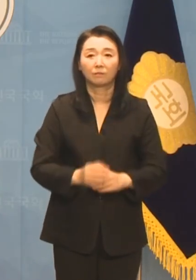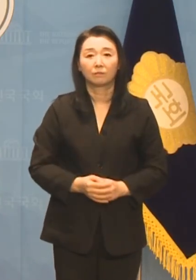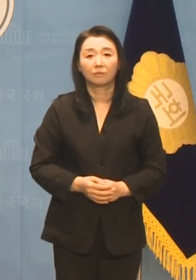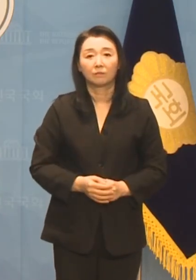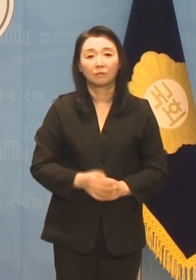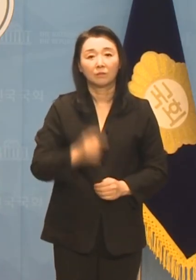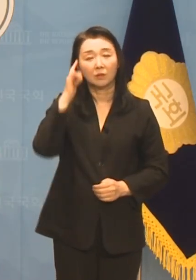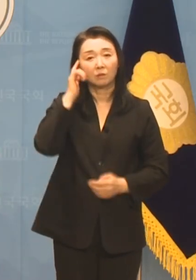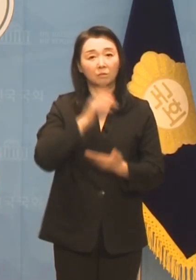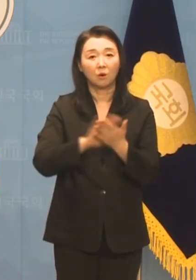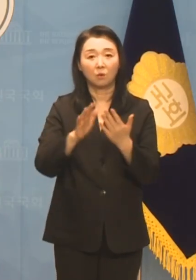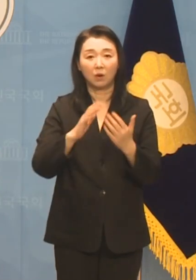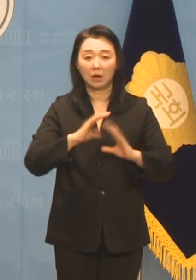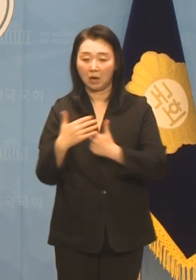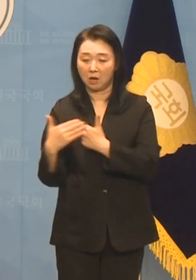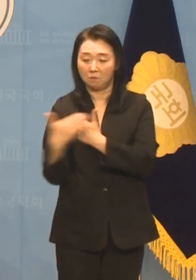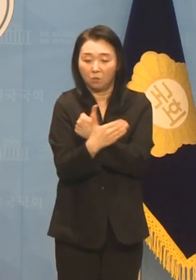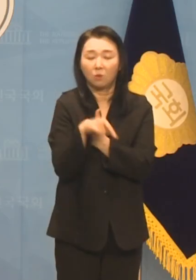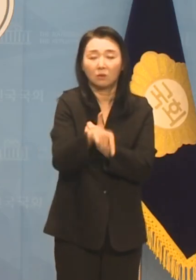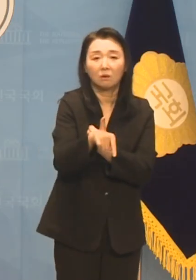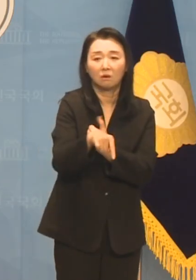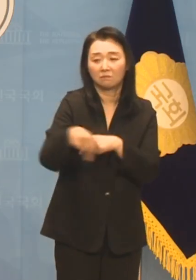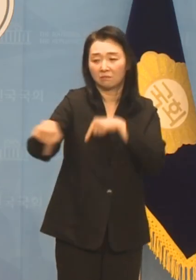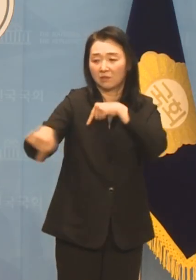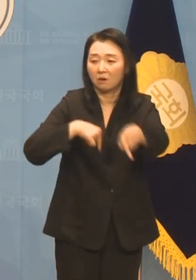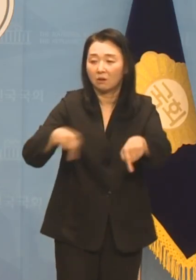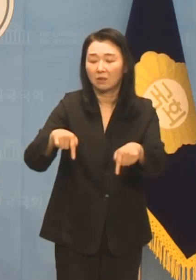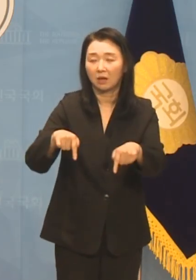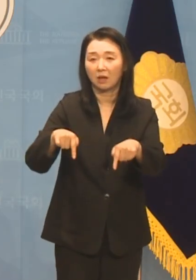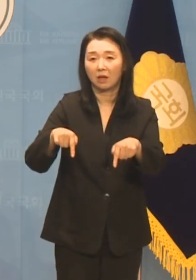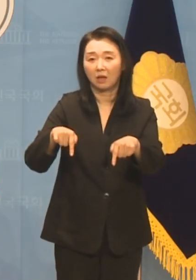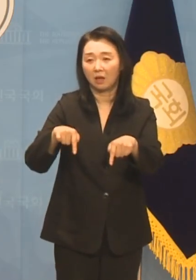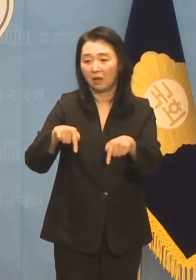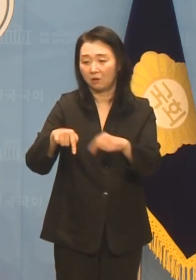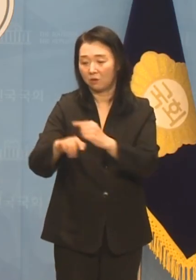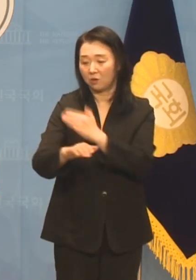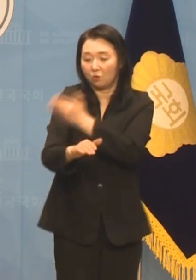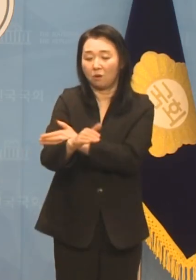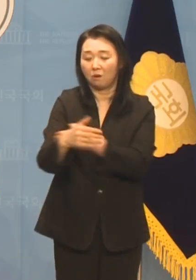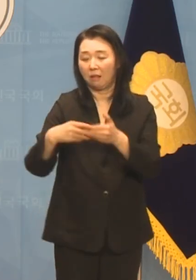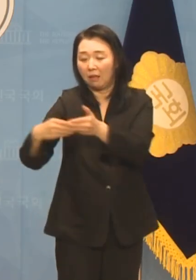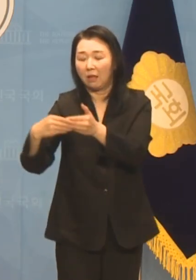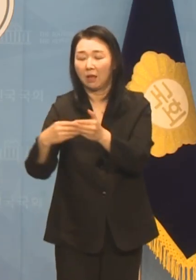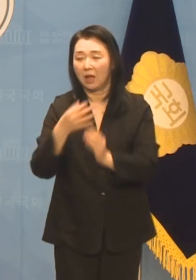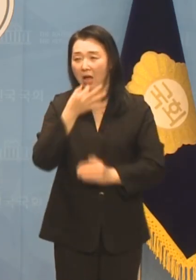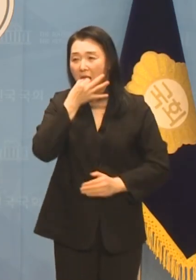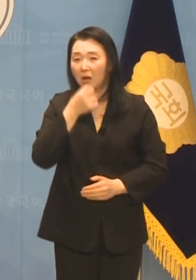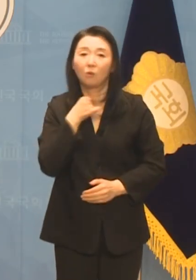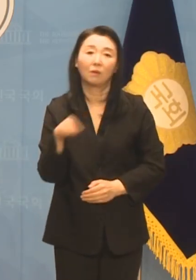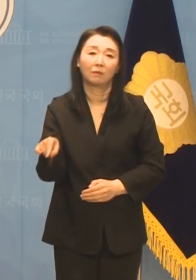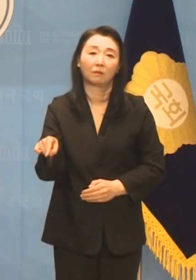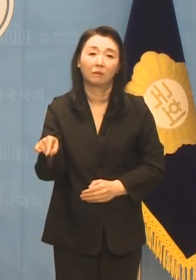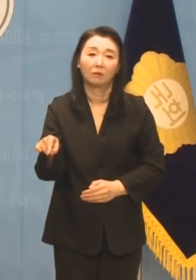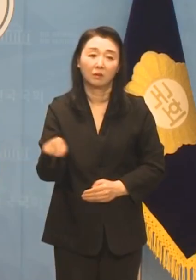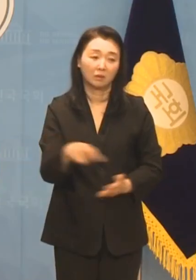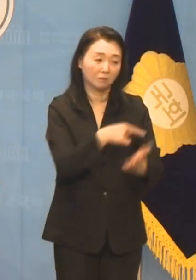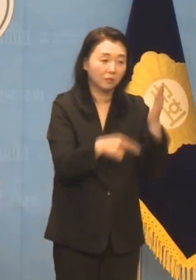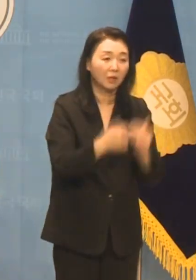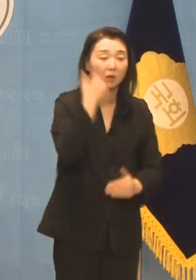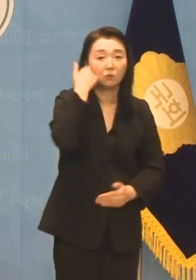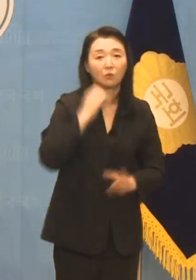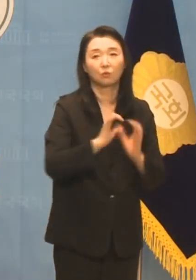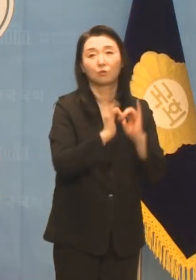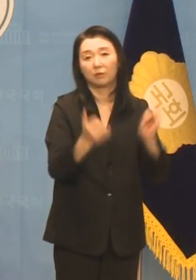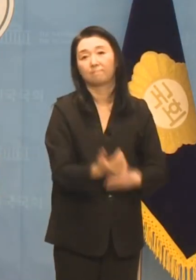평화와 안보마저 정쟁과 권력 유지 수단으로 전락했고 그 피해는 오롯이 우리